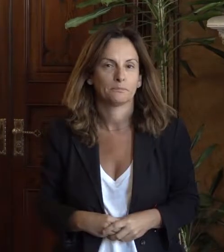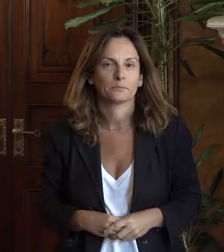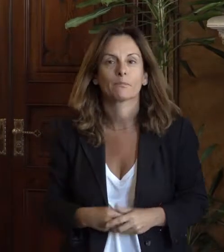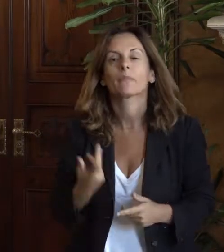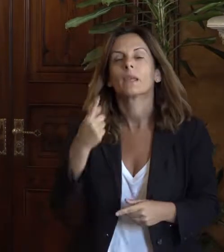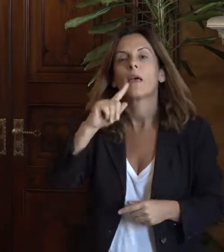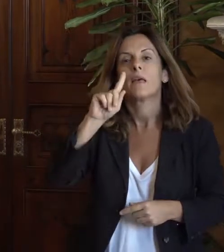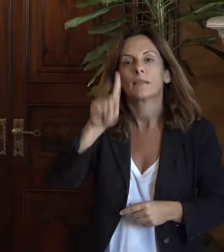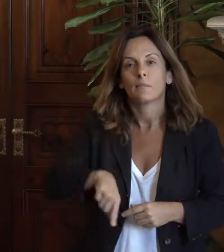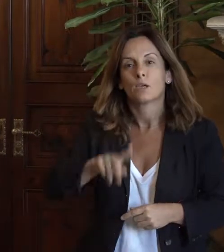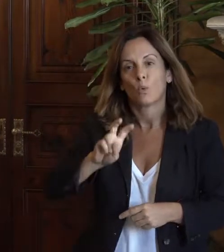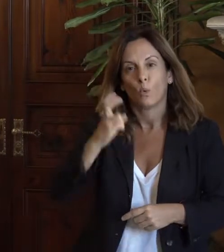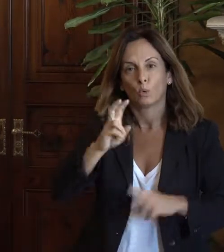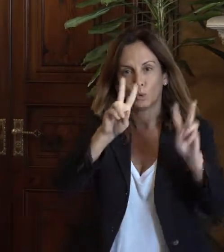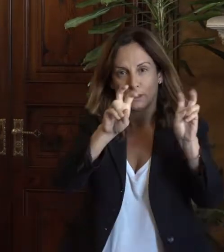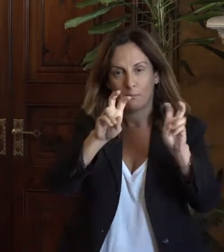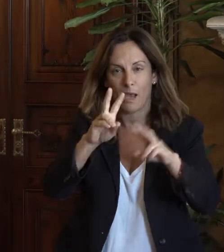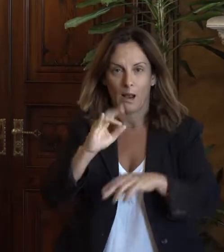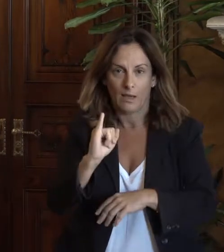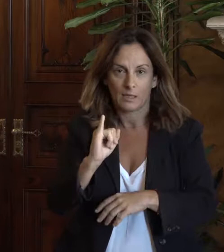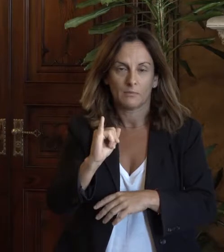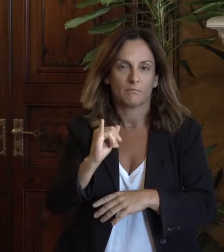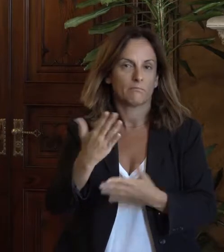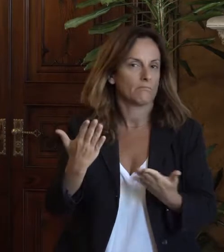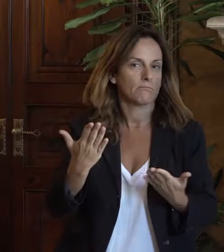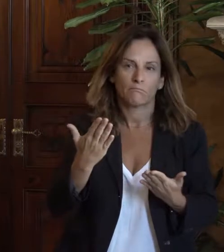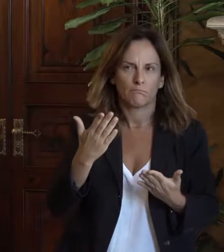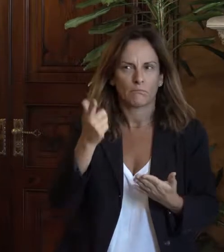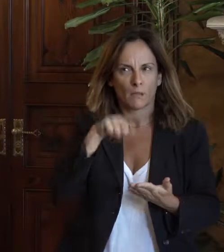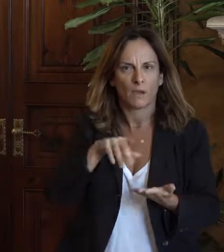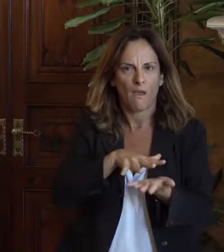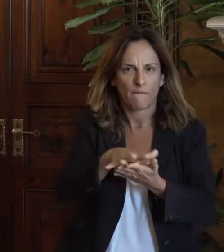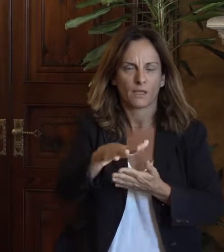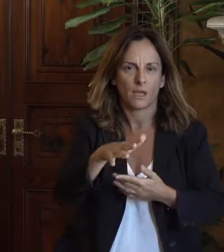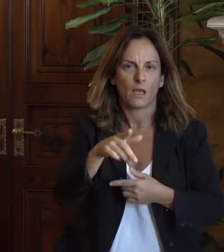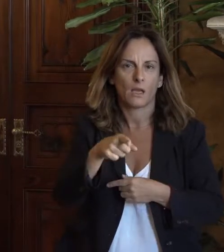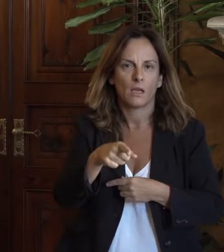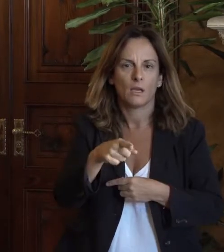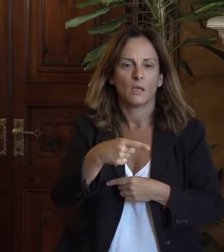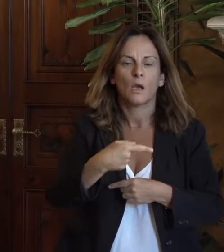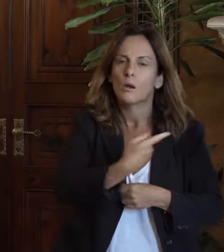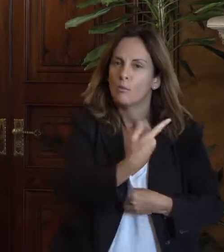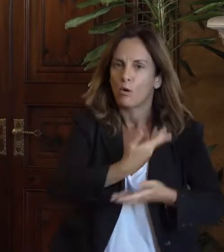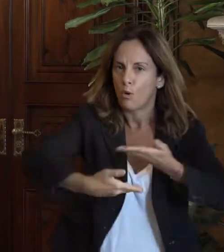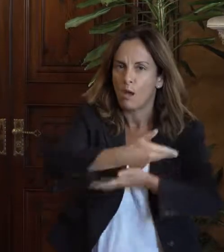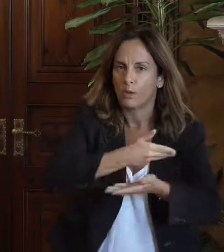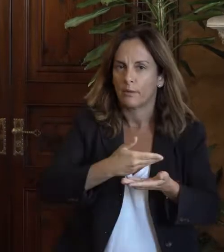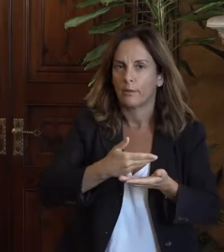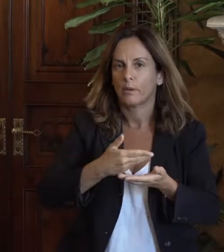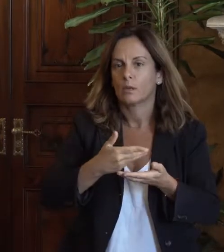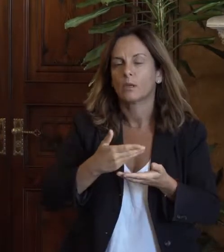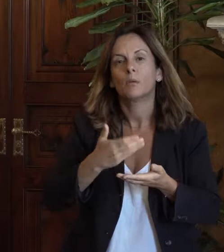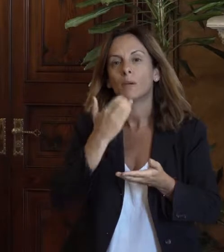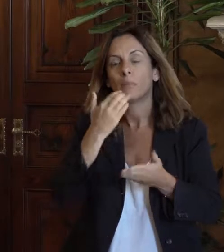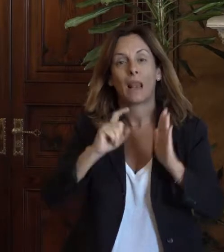també, evidentment, hi ha altres temes que afecten que poden treballar junts. Hi ha un tema que sempre està, és el marc de la